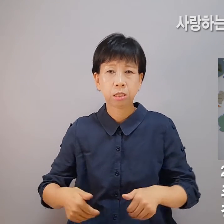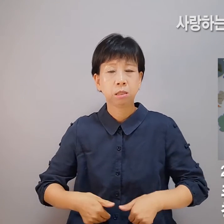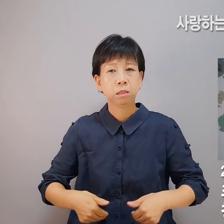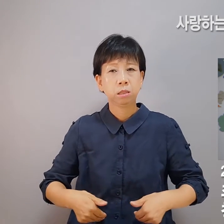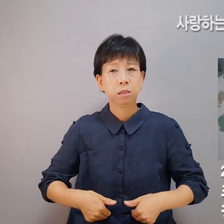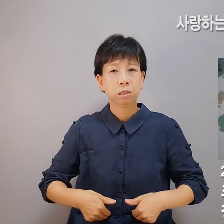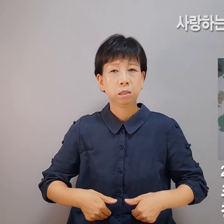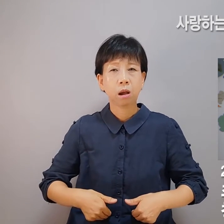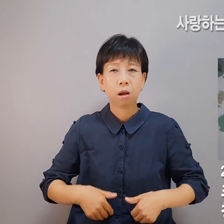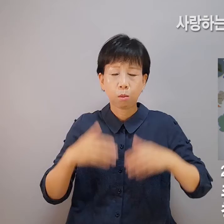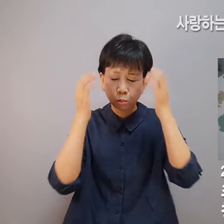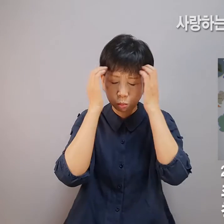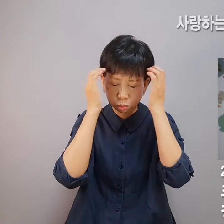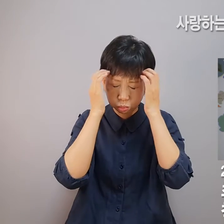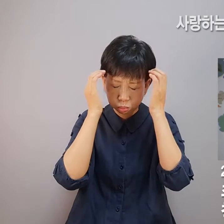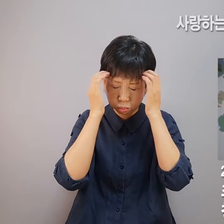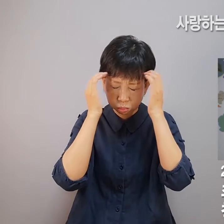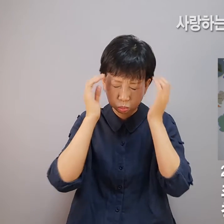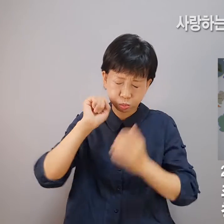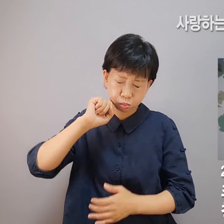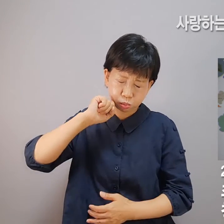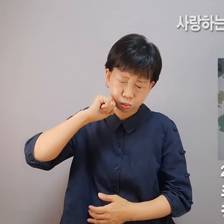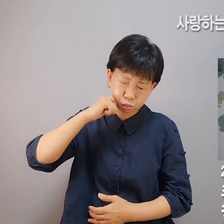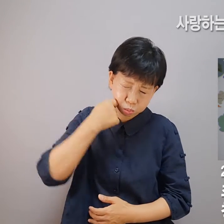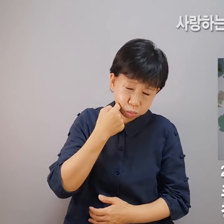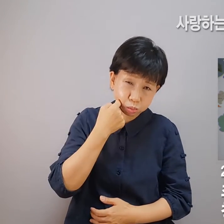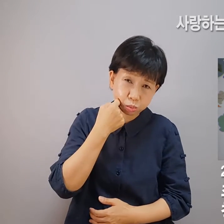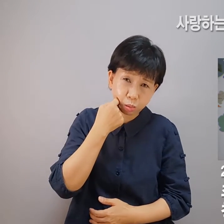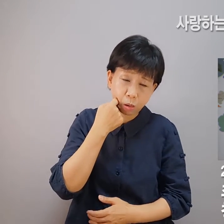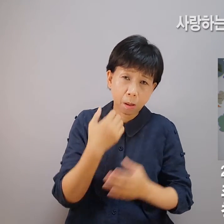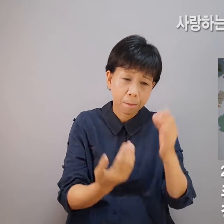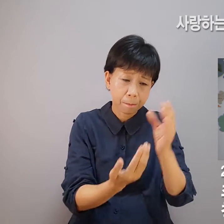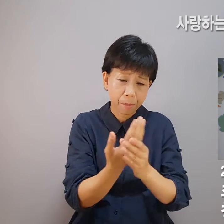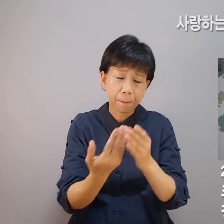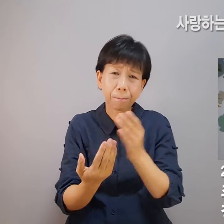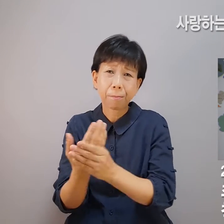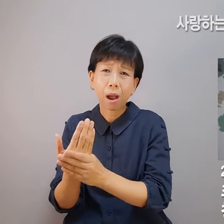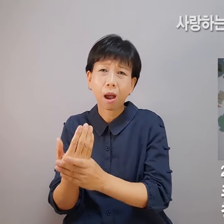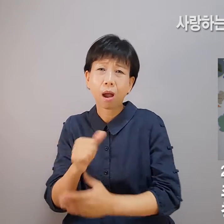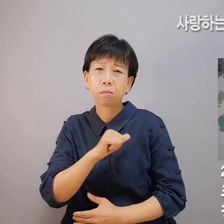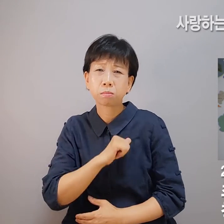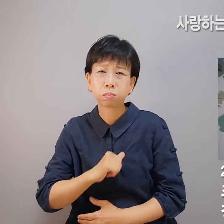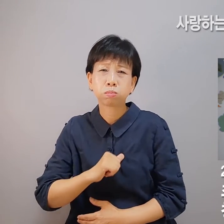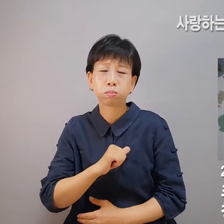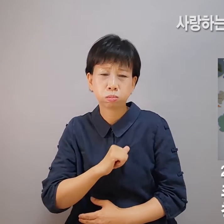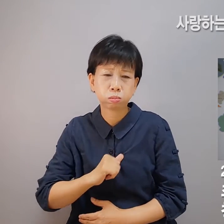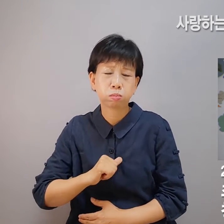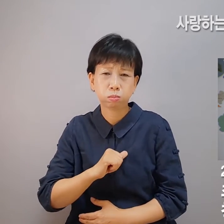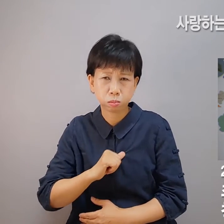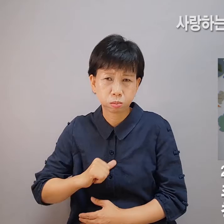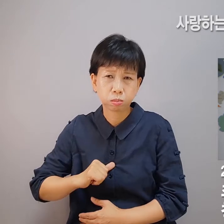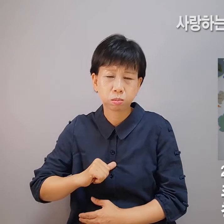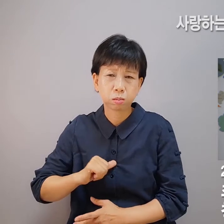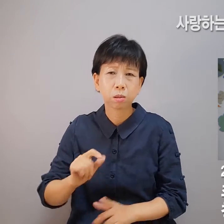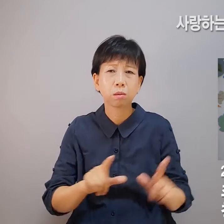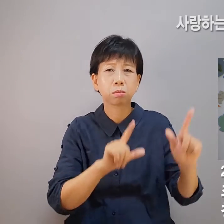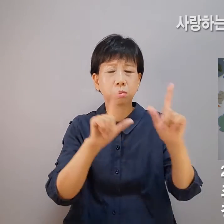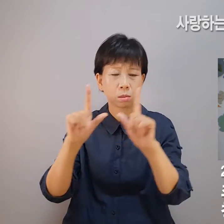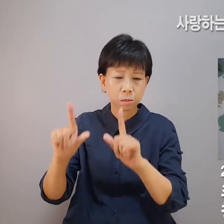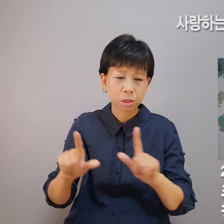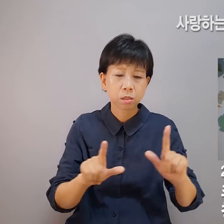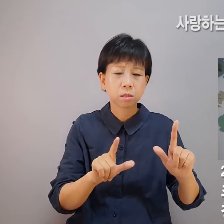고난도 감당하기 어려운 시련들도 올 수 있어요. 인내하면서 그런 시간을 보내며 이게